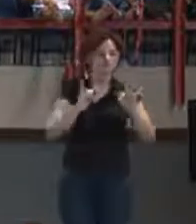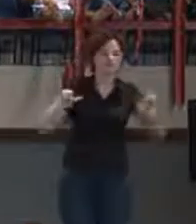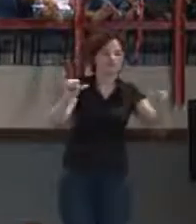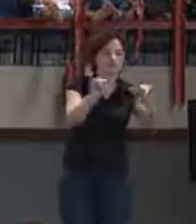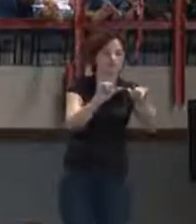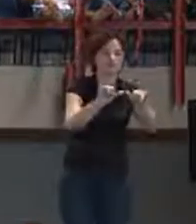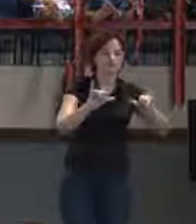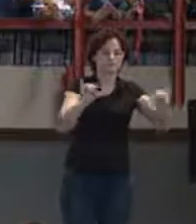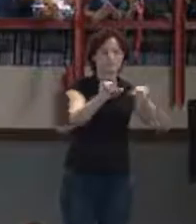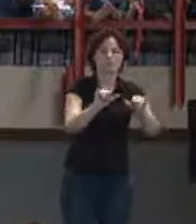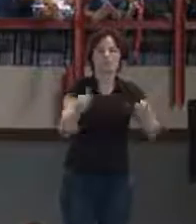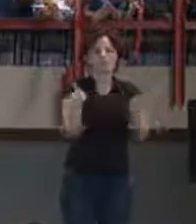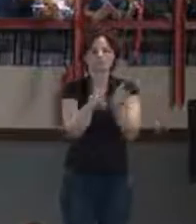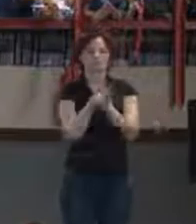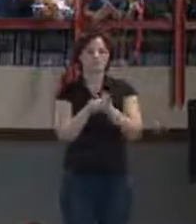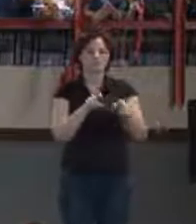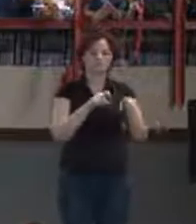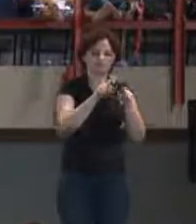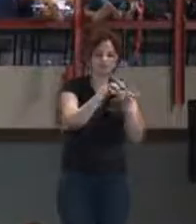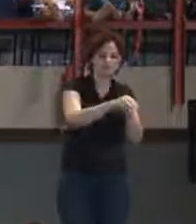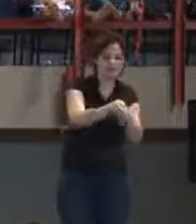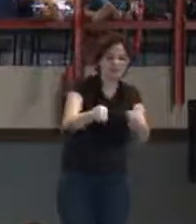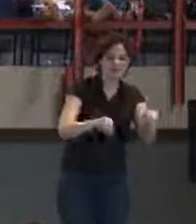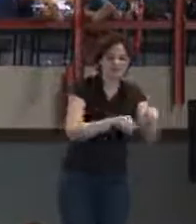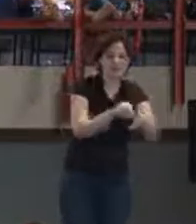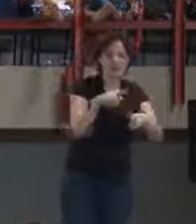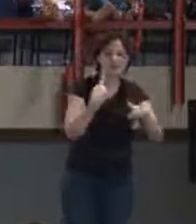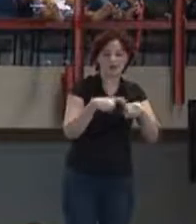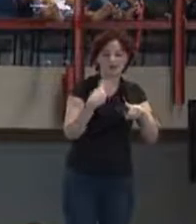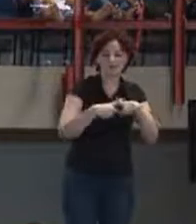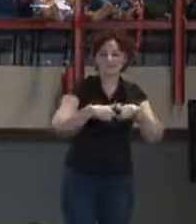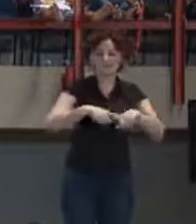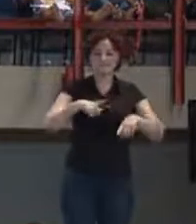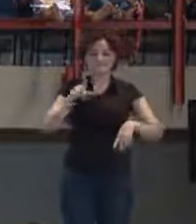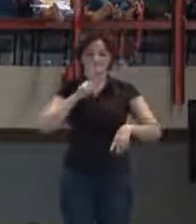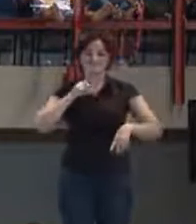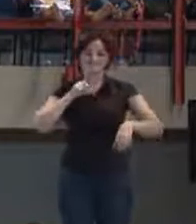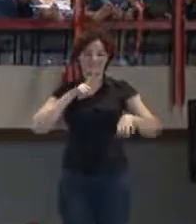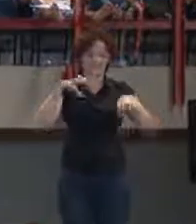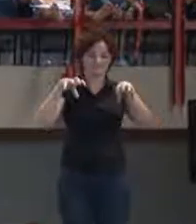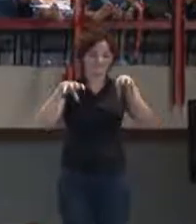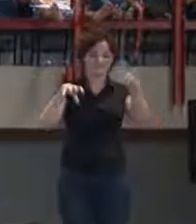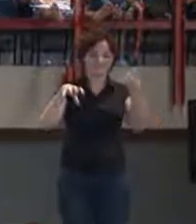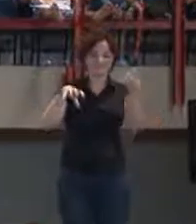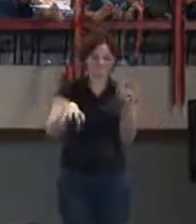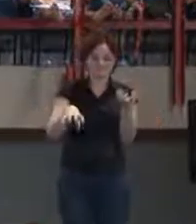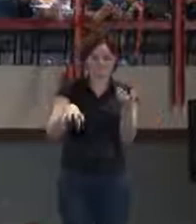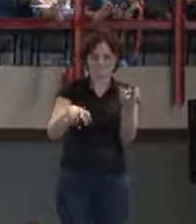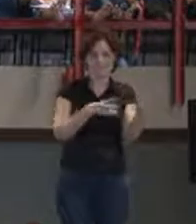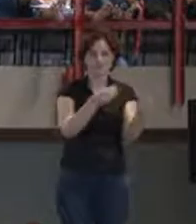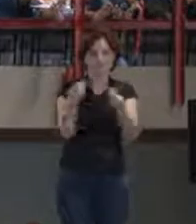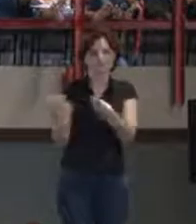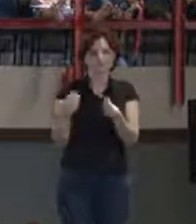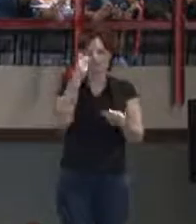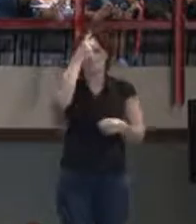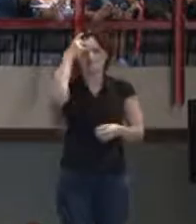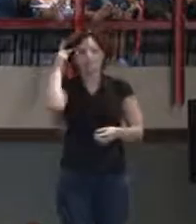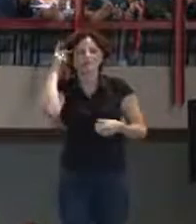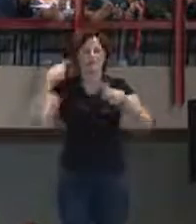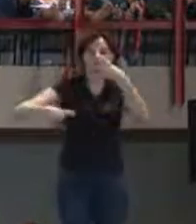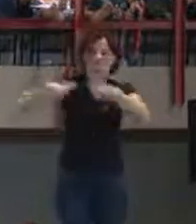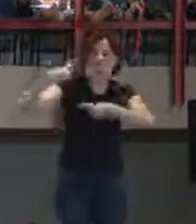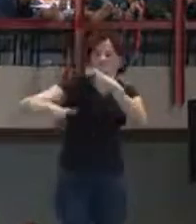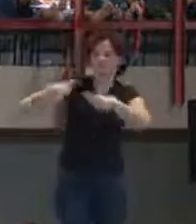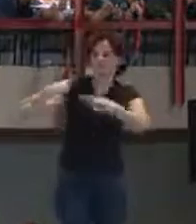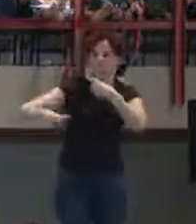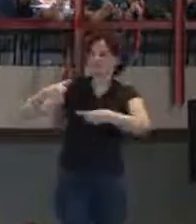que é a União Democrática Ruralista, é a terceira bancada de maior poder, para vocês terem noção. Querem ficar assustados? Vocês sabem